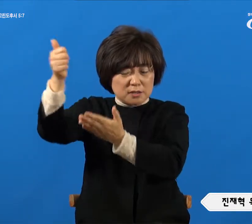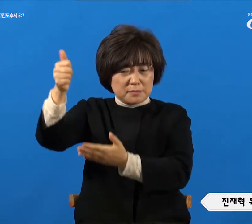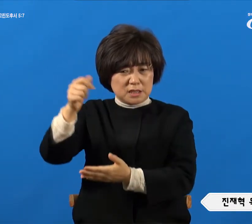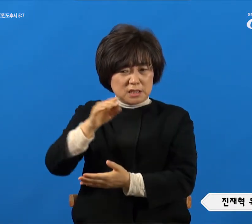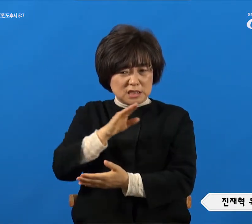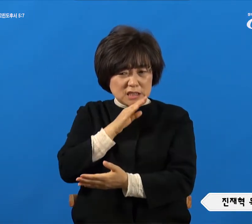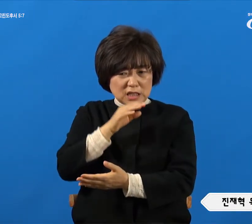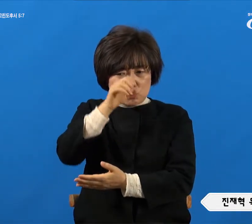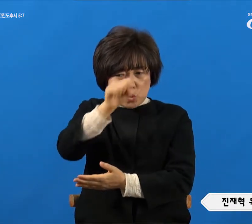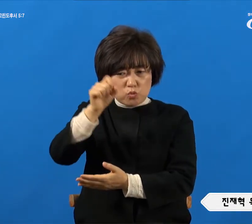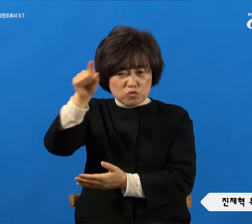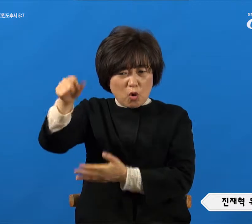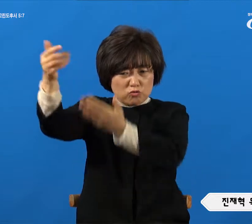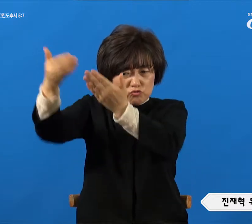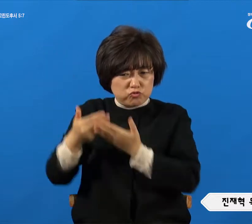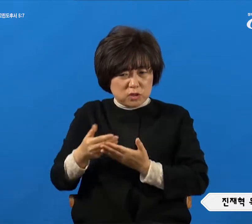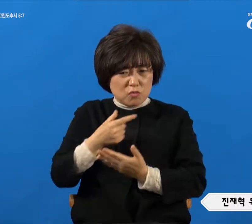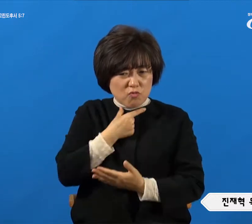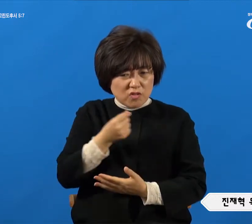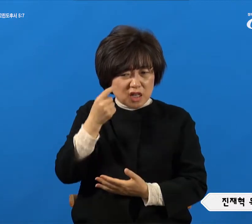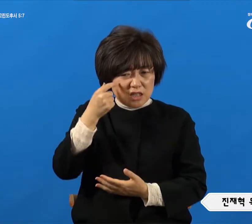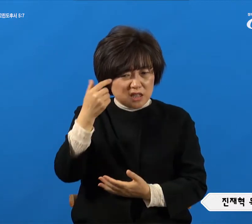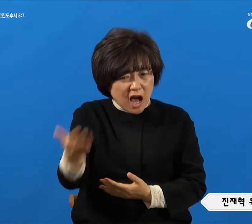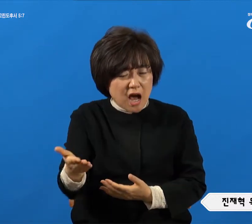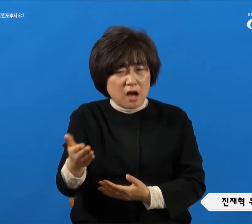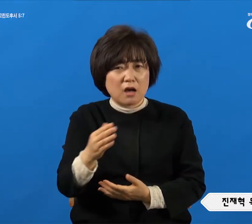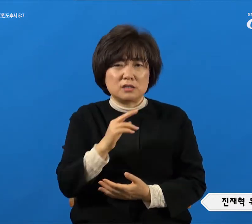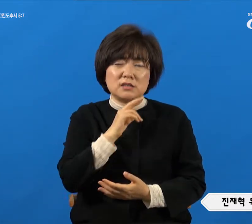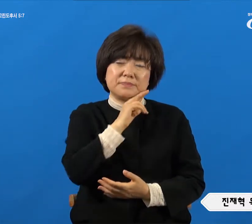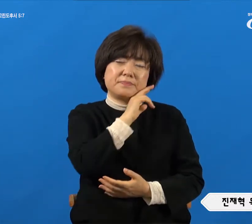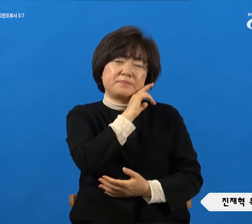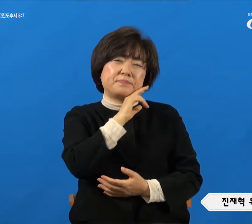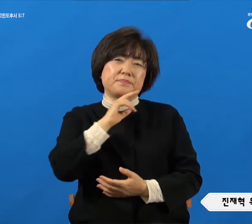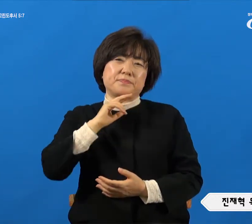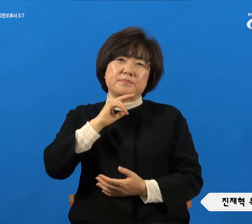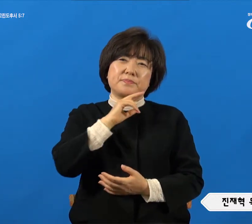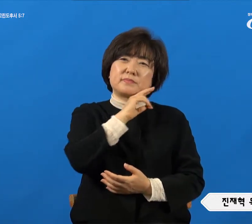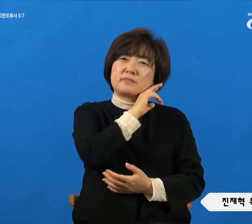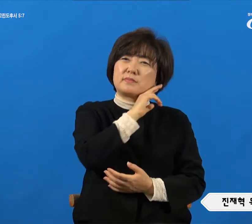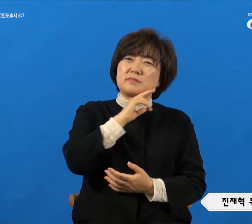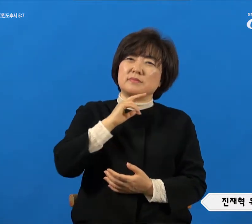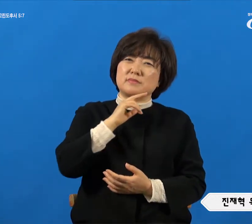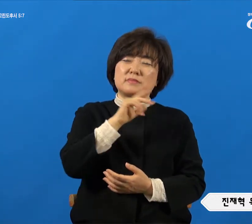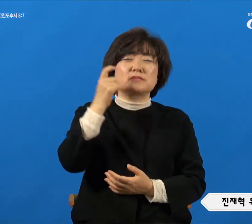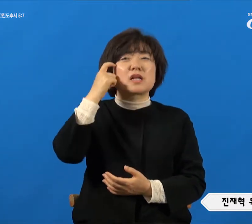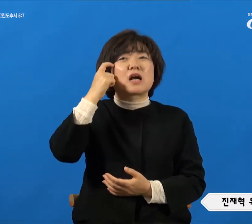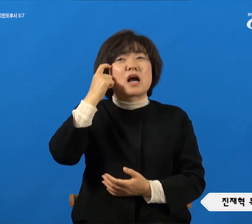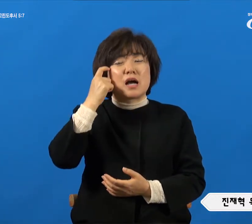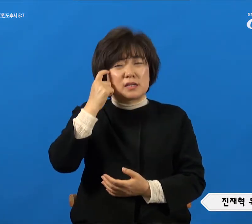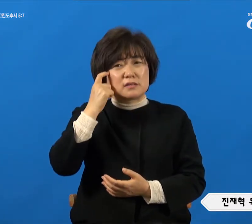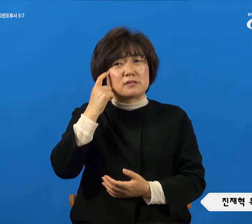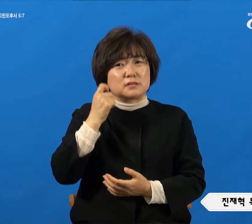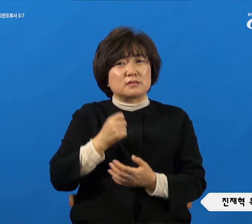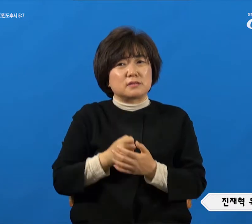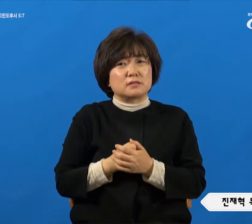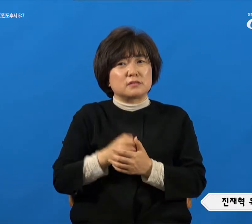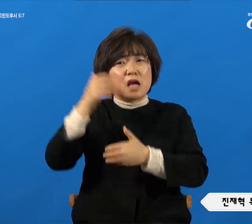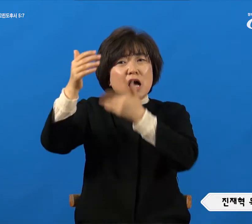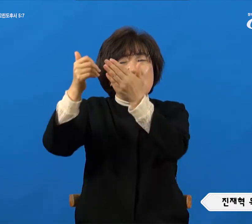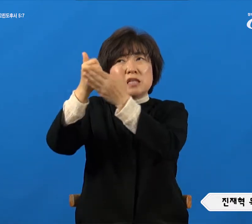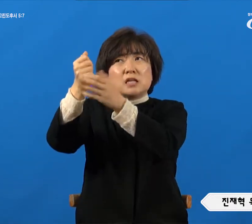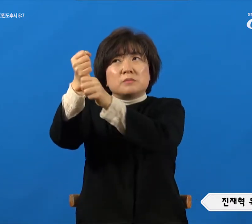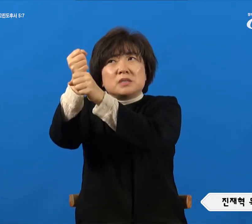것을 정말 나를 향해 주시기를 원하실까? 이런 의심이, 이런 생각이 하나님을